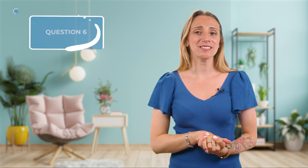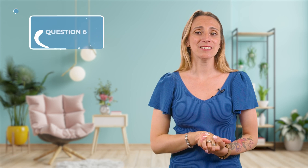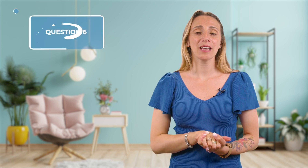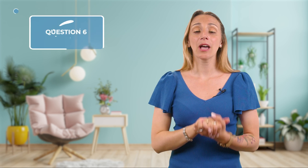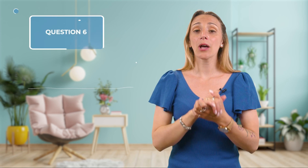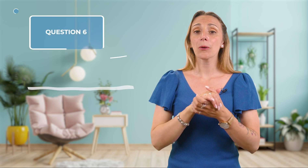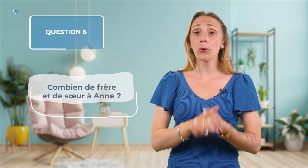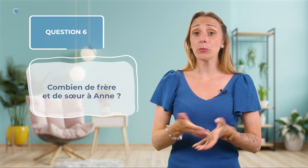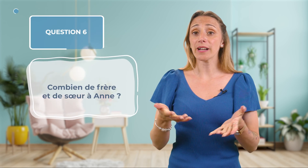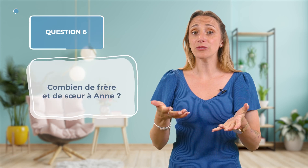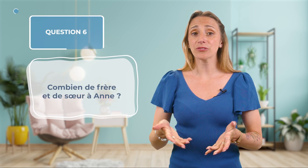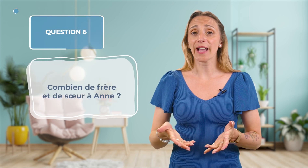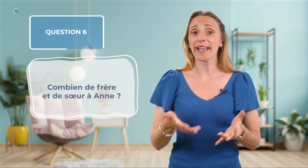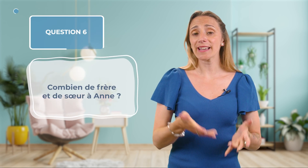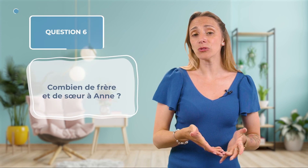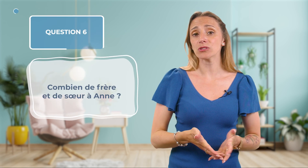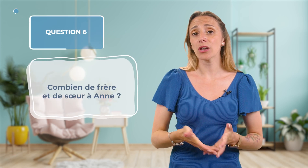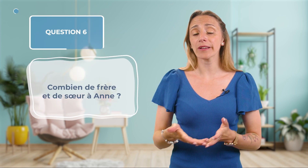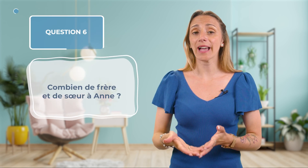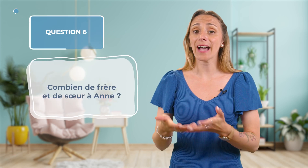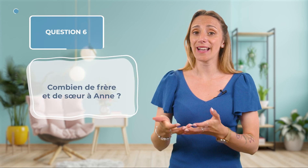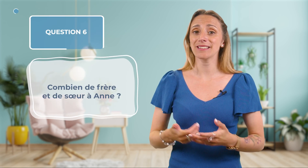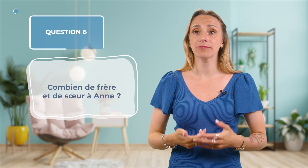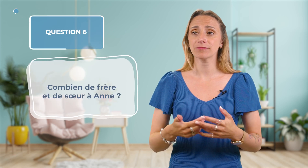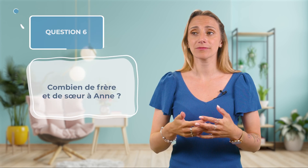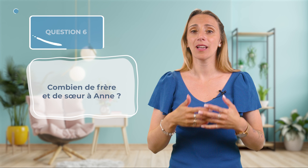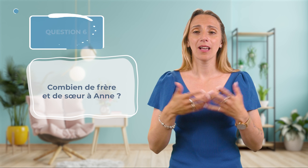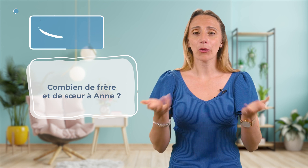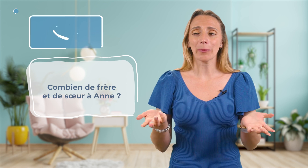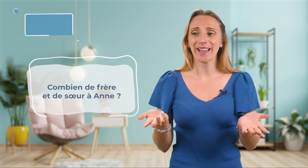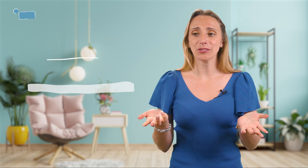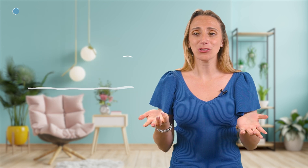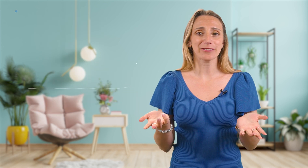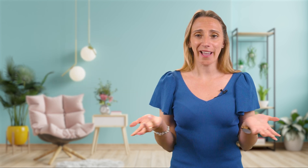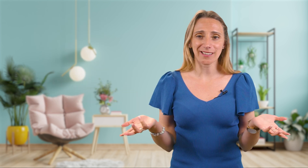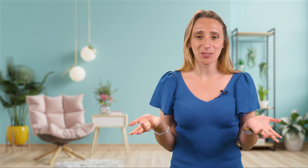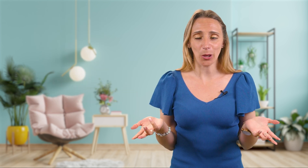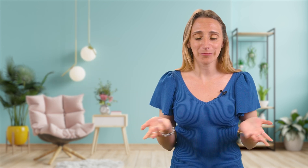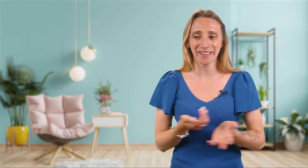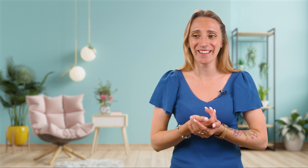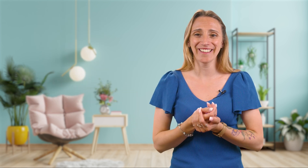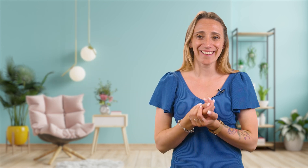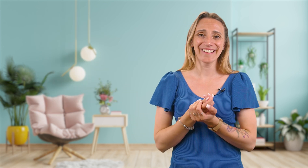6. Combien de frères et de sœurs a Anne? Combien est-ce que j'ai de frères et de sœurs?